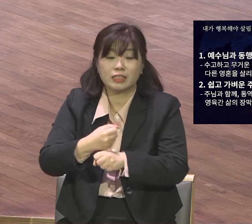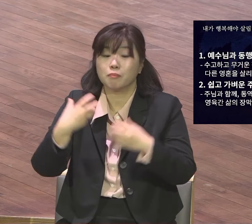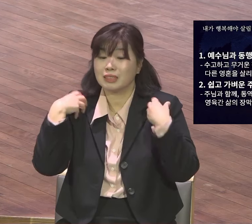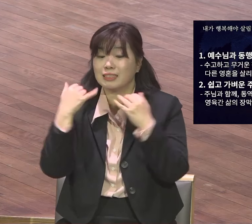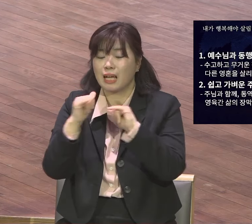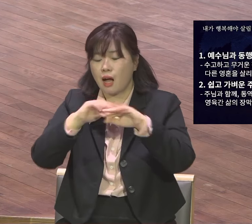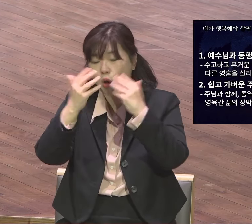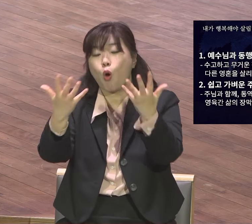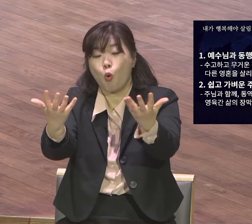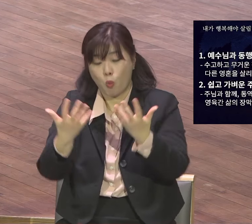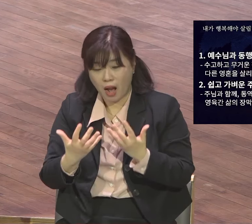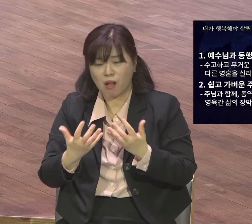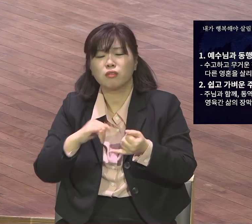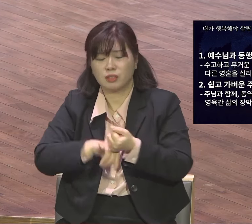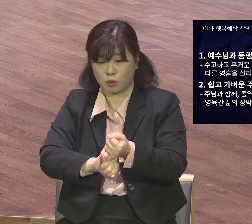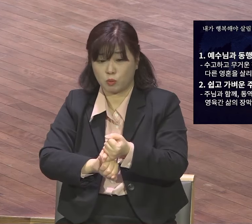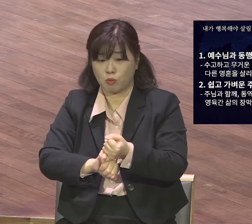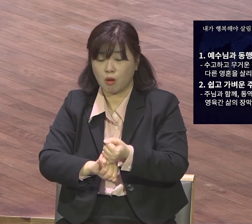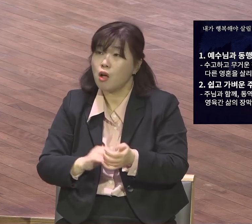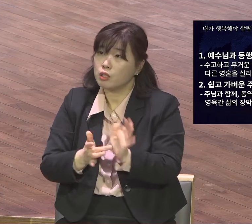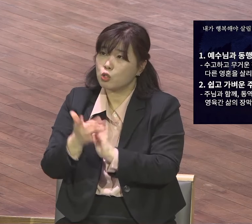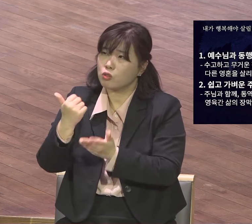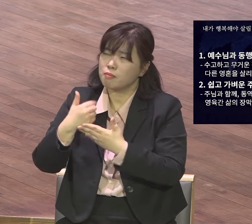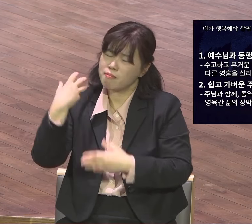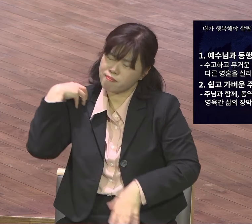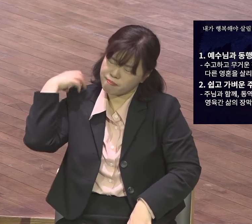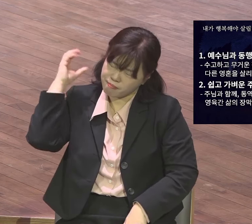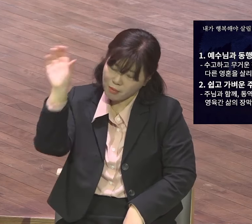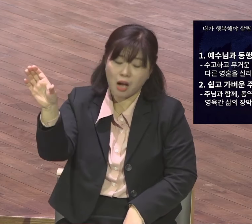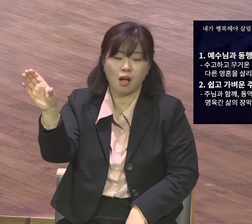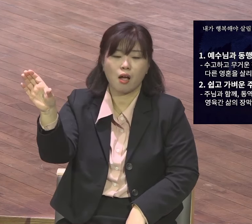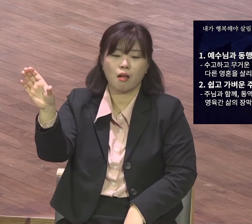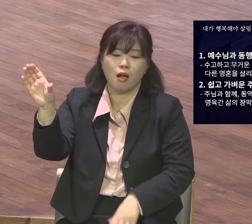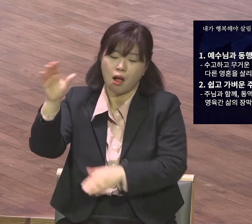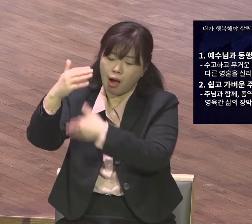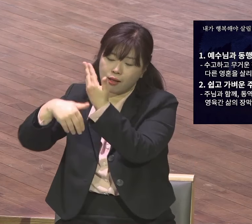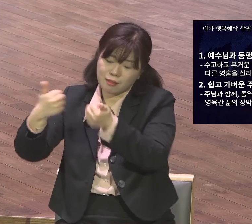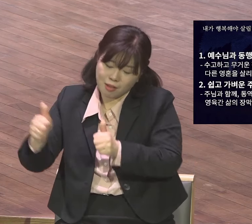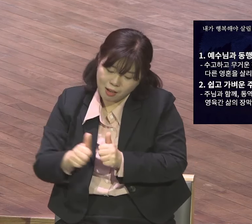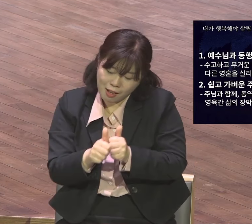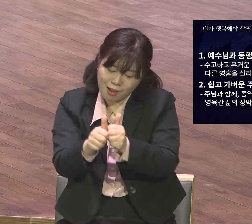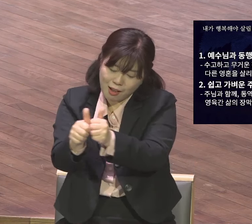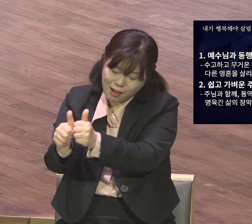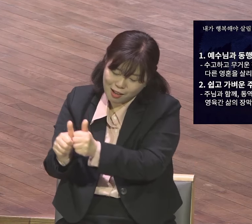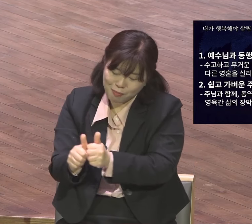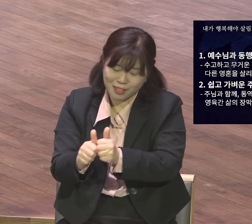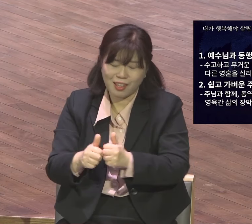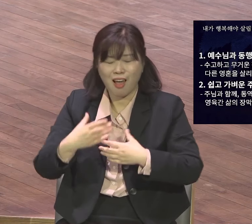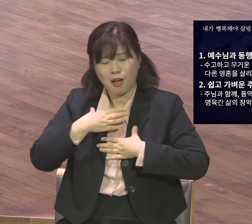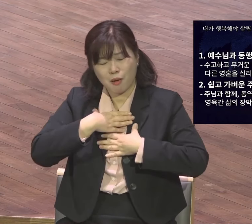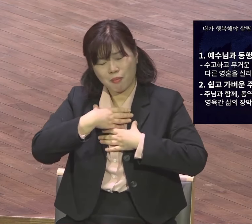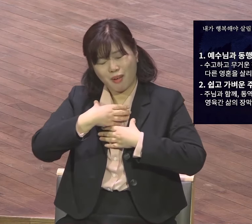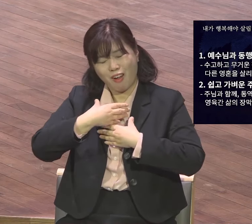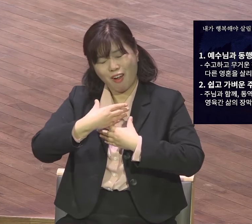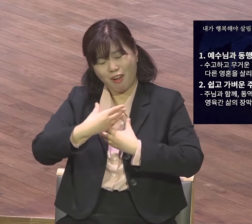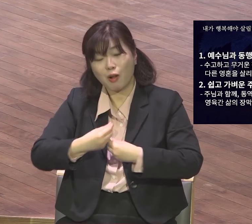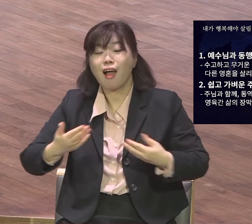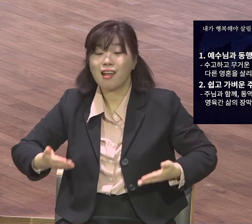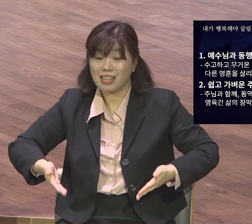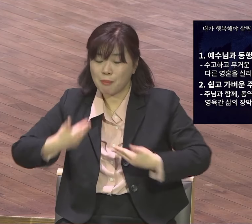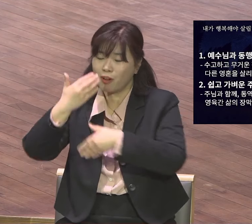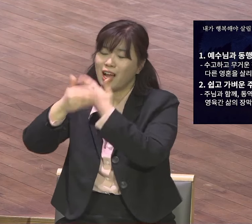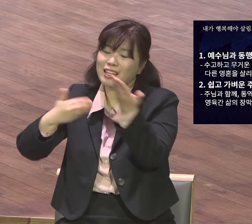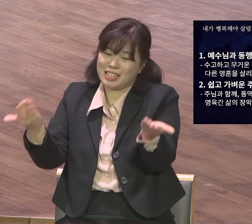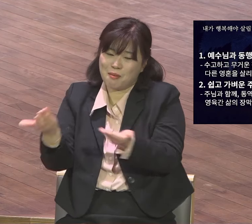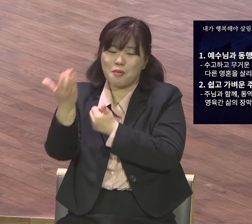예수님께서 우리의 모든 짐을 대신 지실 것입니다. 이제는 주님과 함께 동행하는 축복을 체험하며 쉽고 가벼운 주님의 일을 해나가면